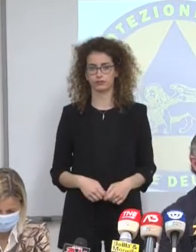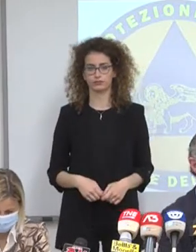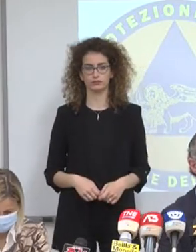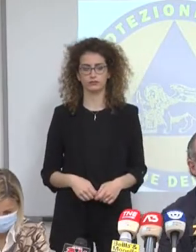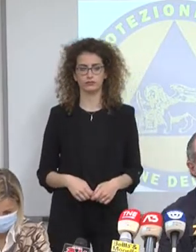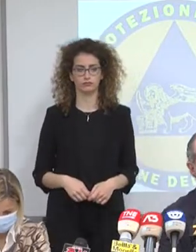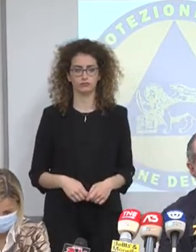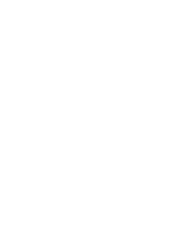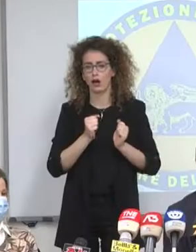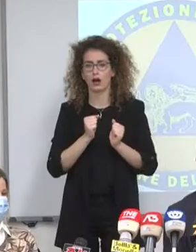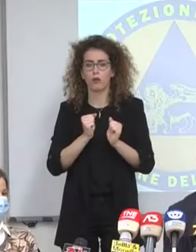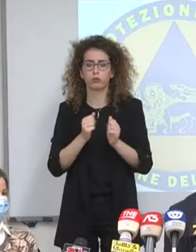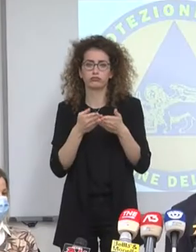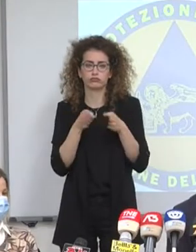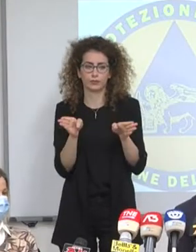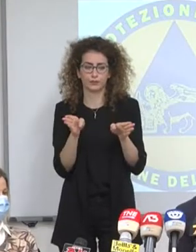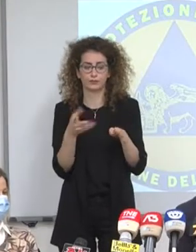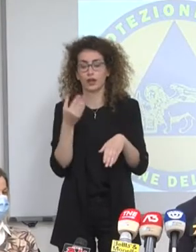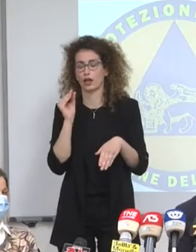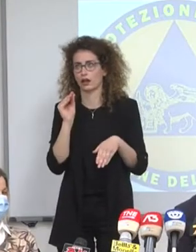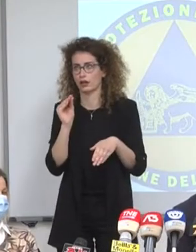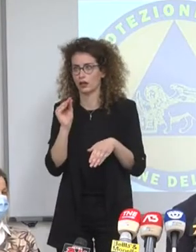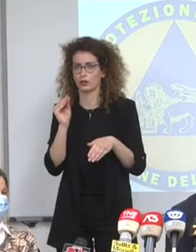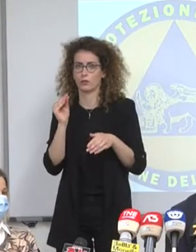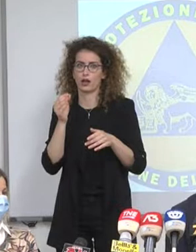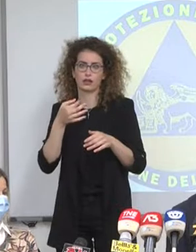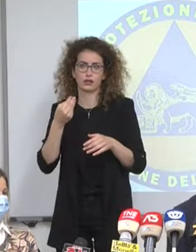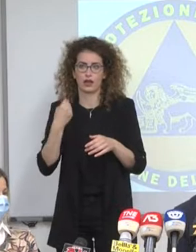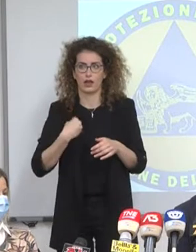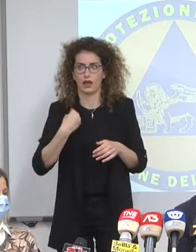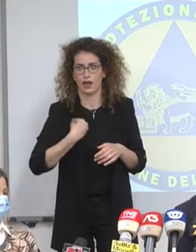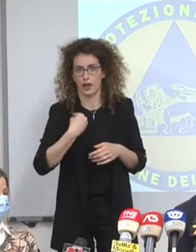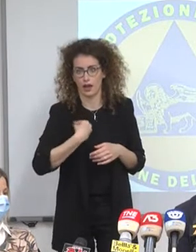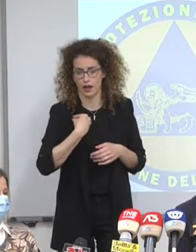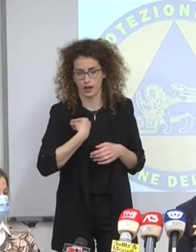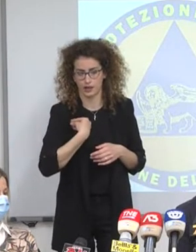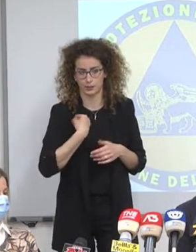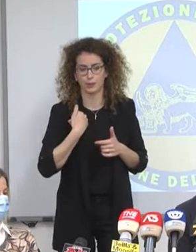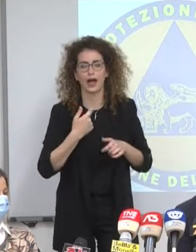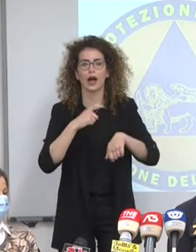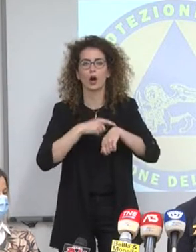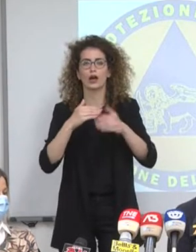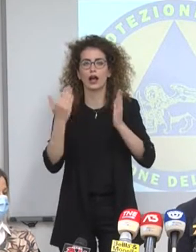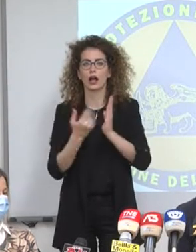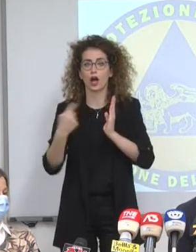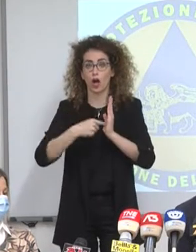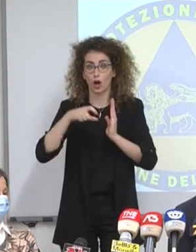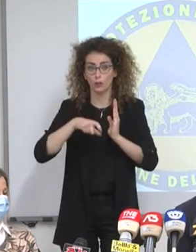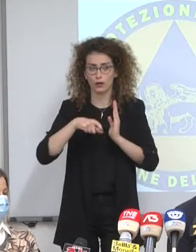Punto. È quello al quale puntiamo. La domanda fatidica che tutti ci fanno e mi fanno in queste ore, ma il coprifuoco è